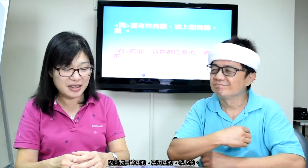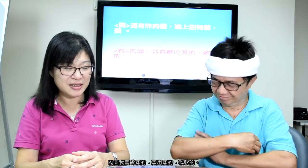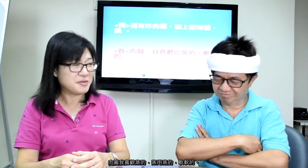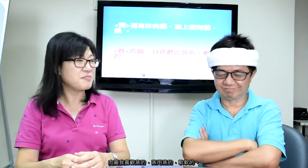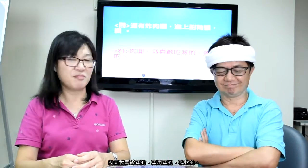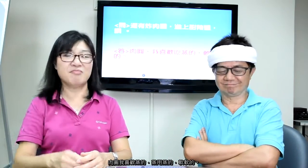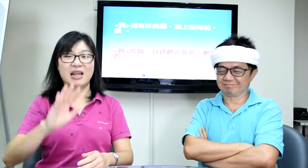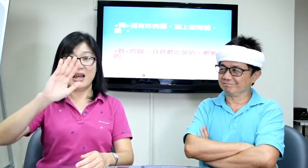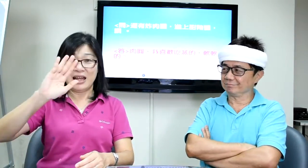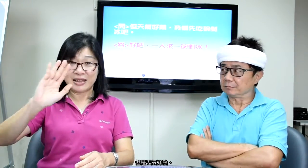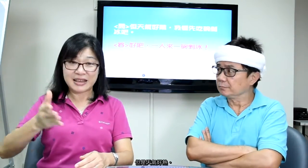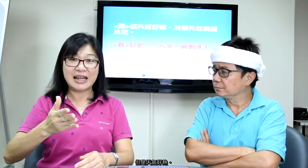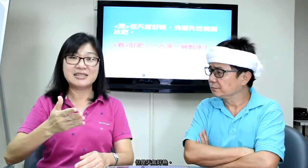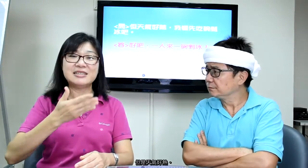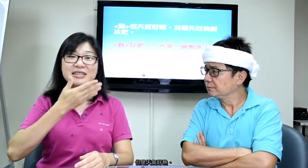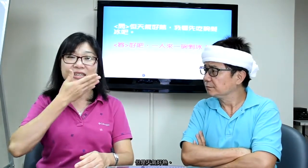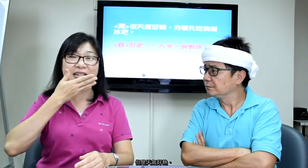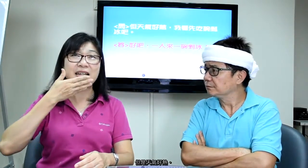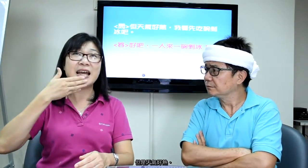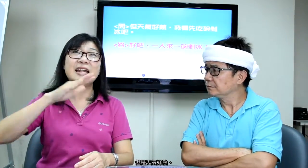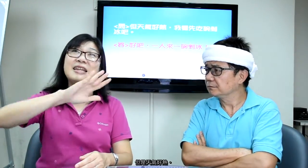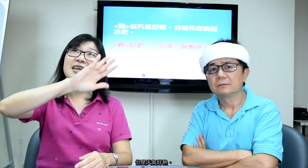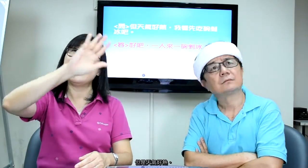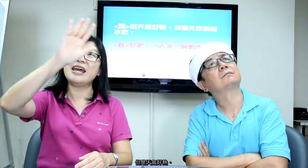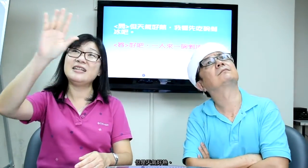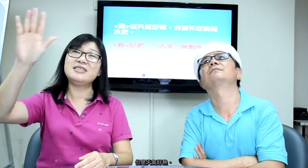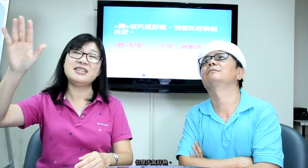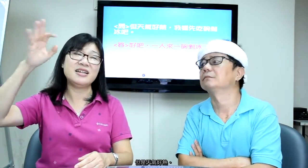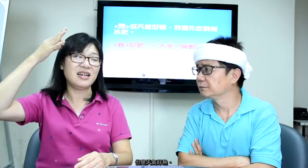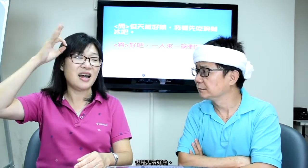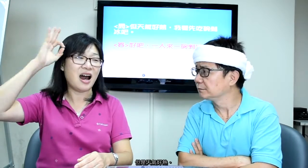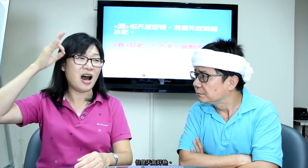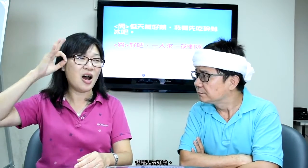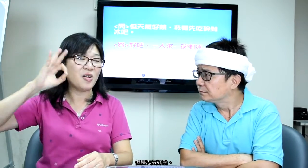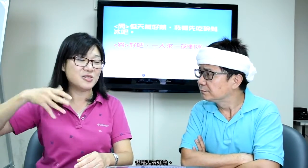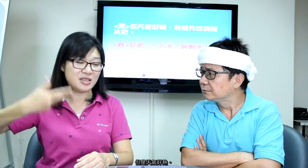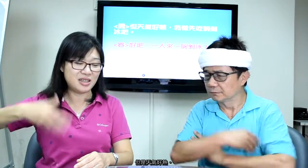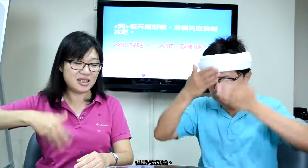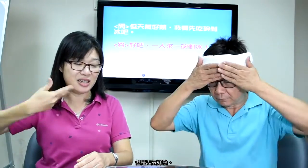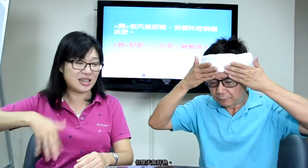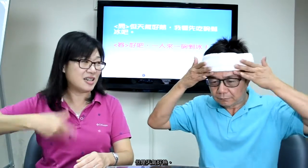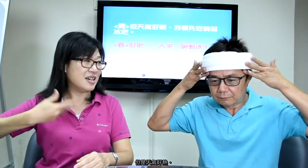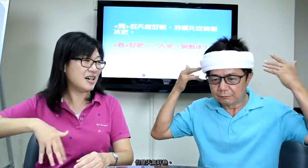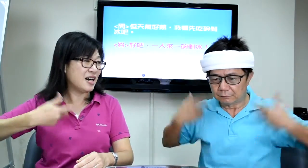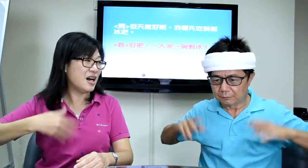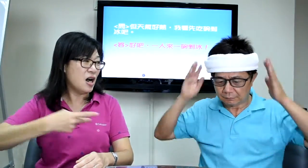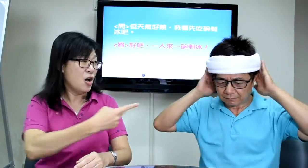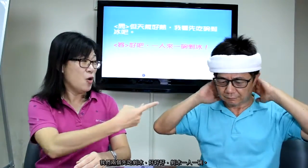的。但是天气好热，我